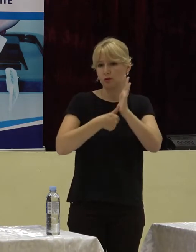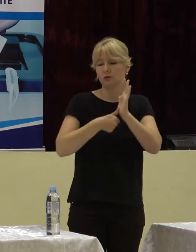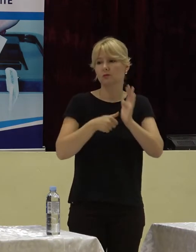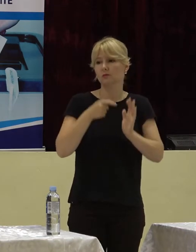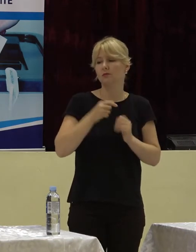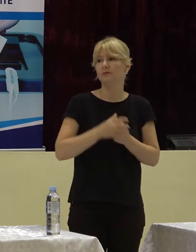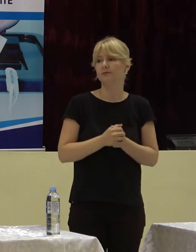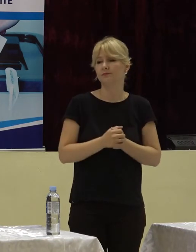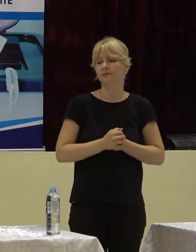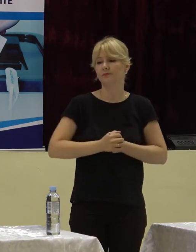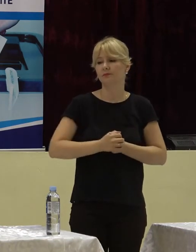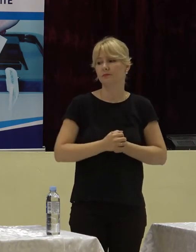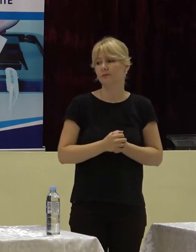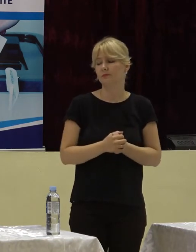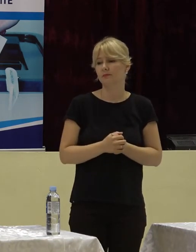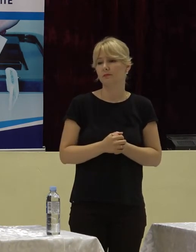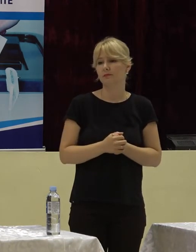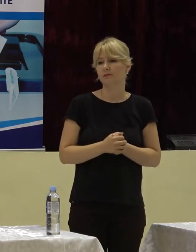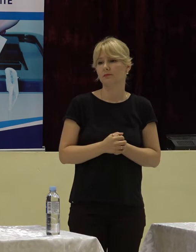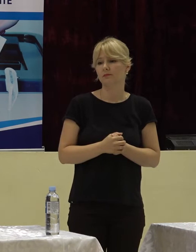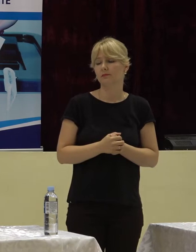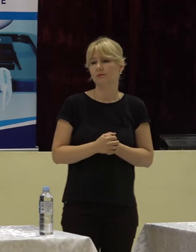Întrebarea numărul 6.